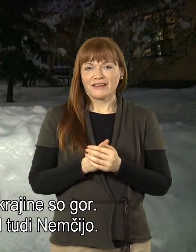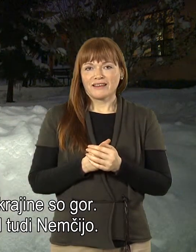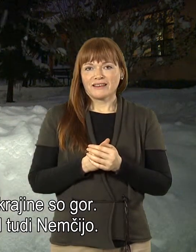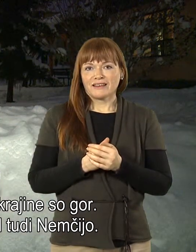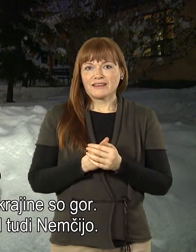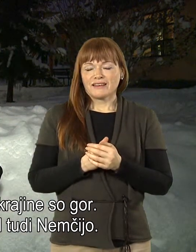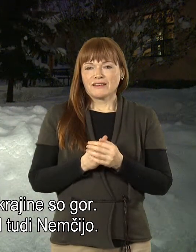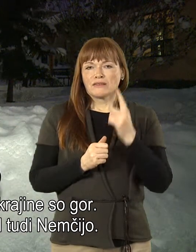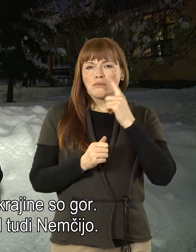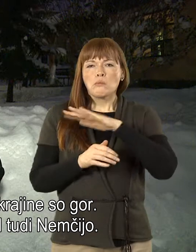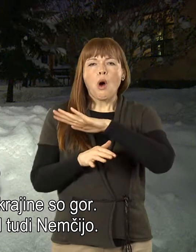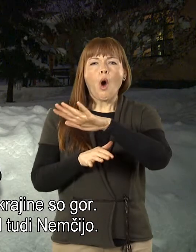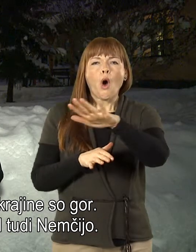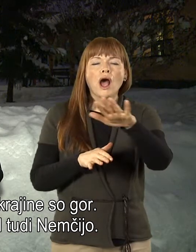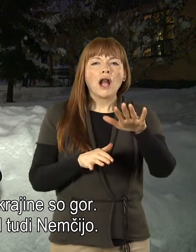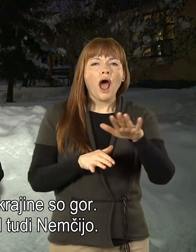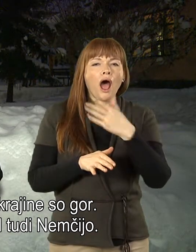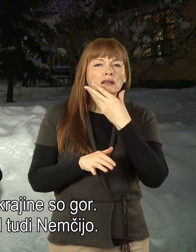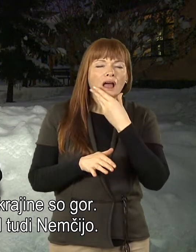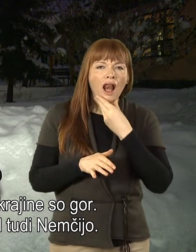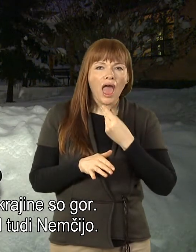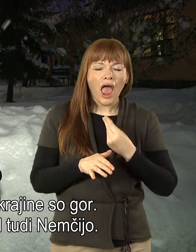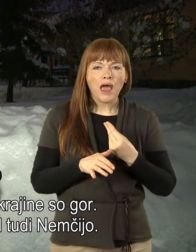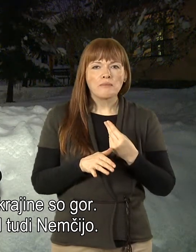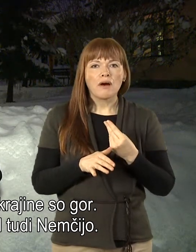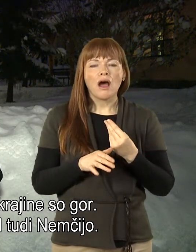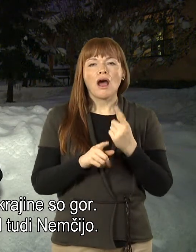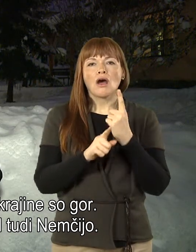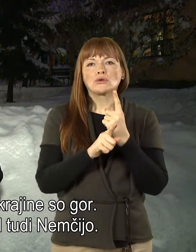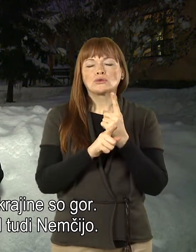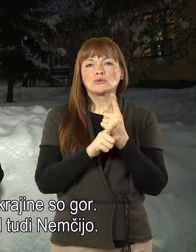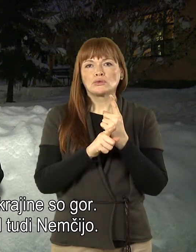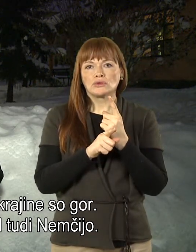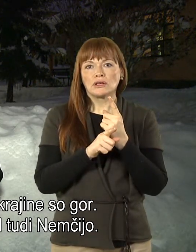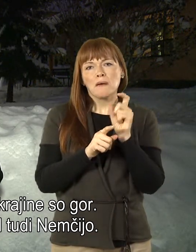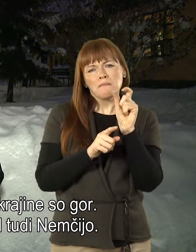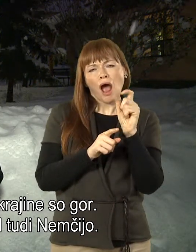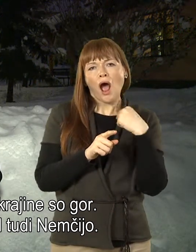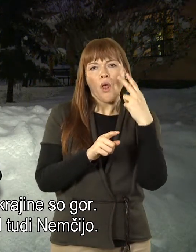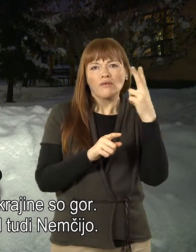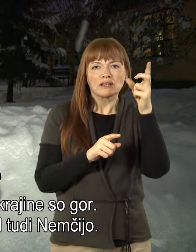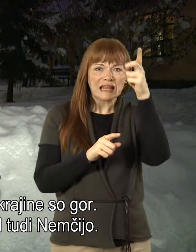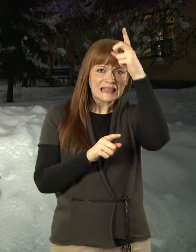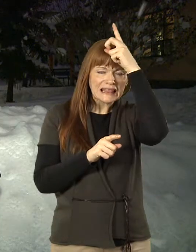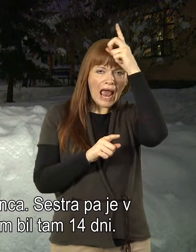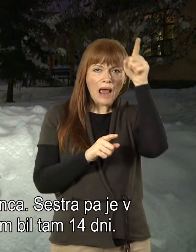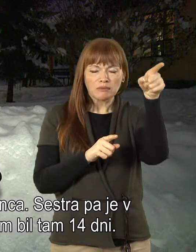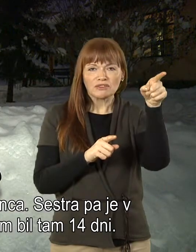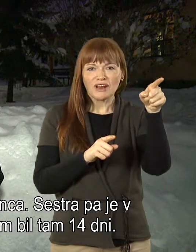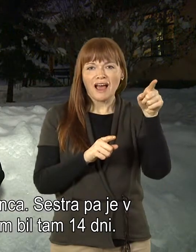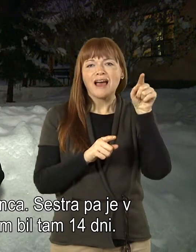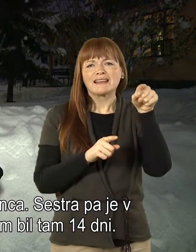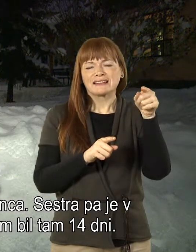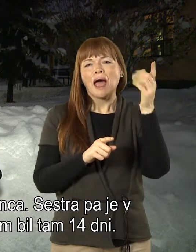lepe pokrajine so gor, malo pa tudi Nemčijo. To je bila